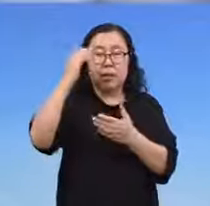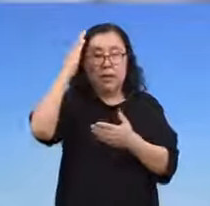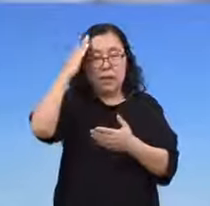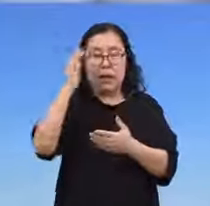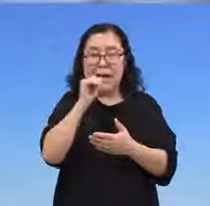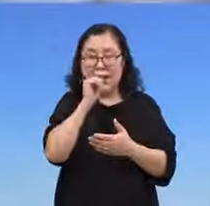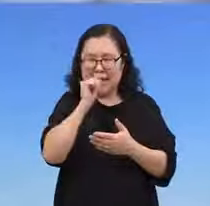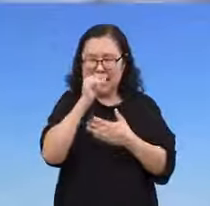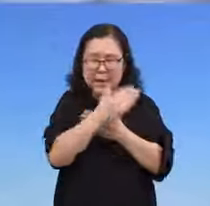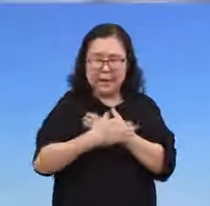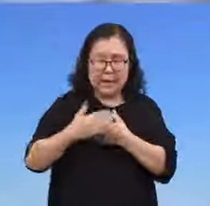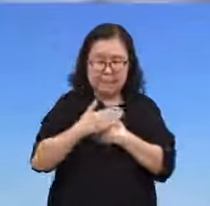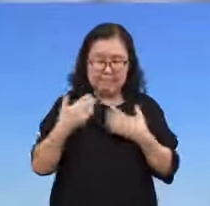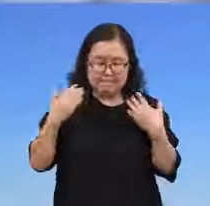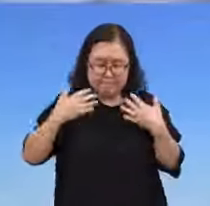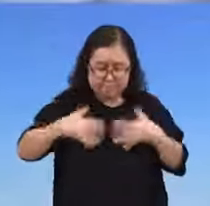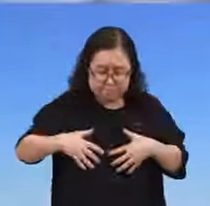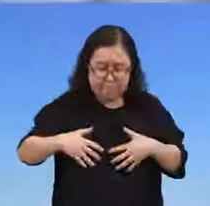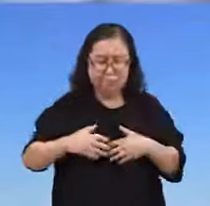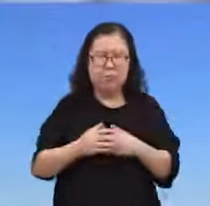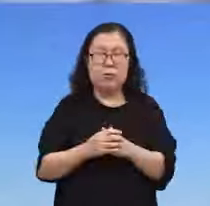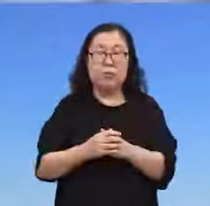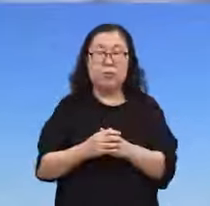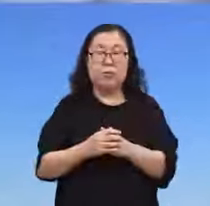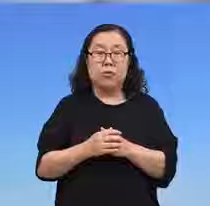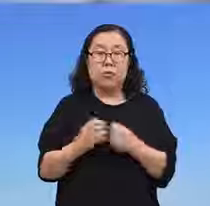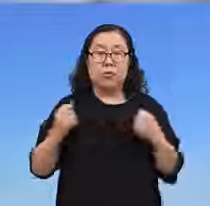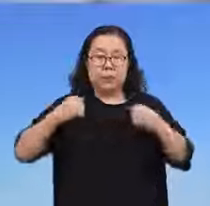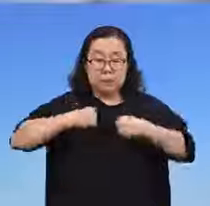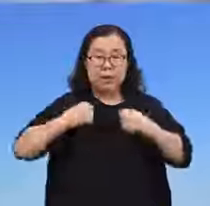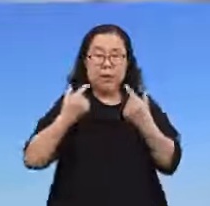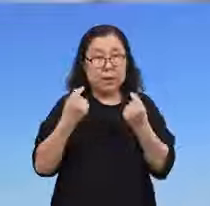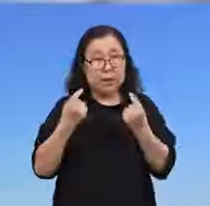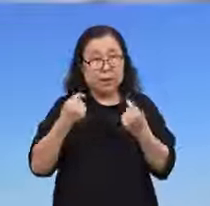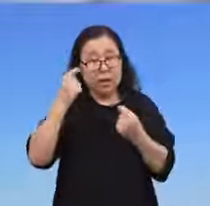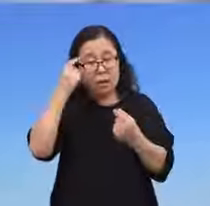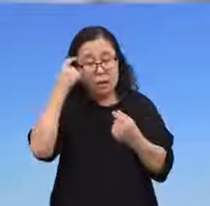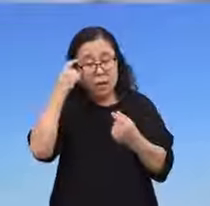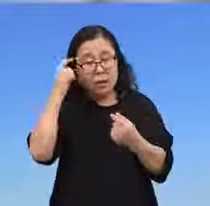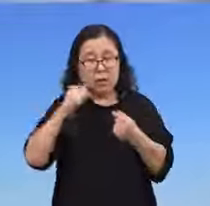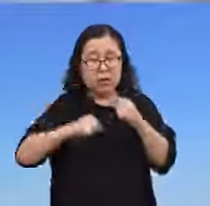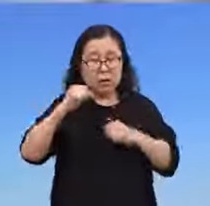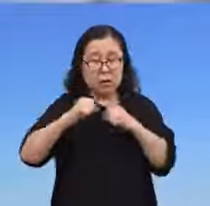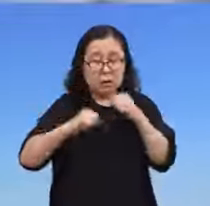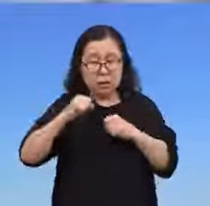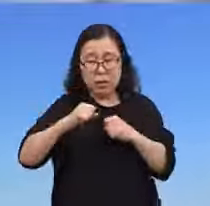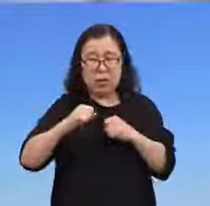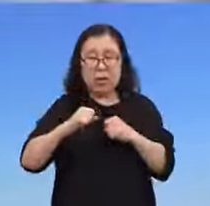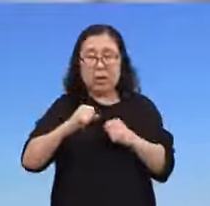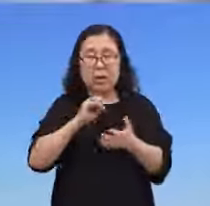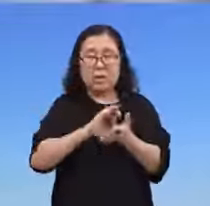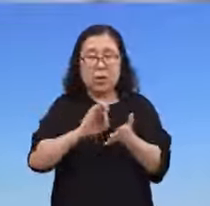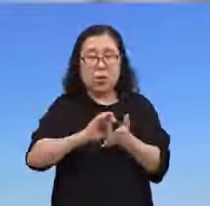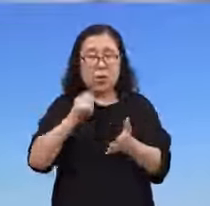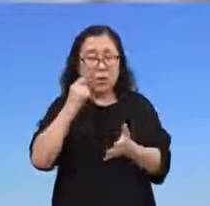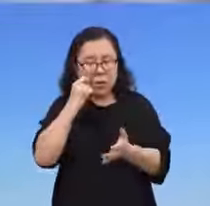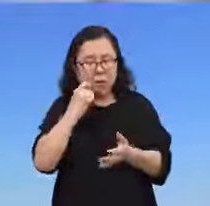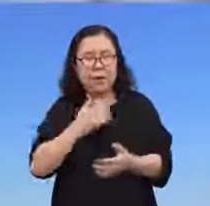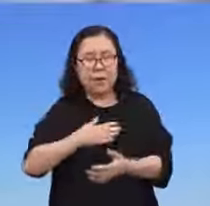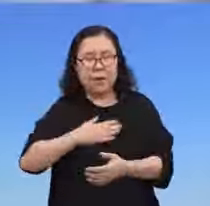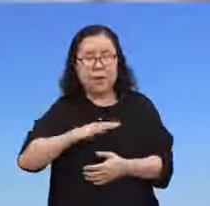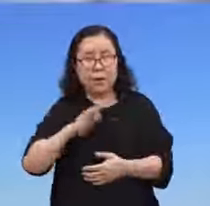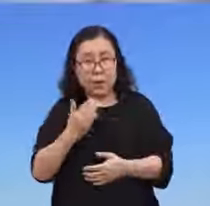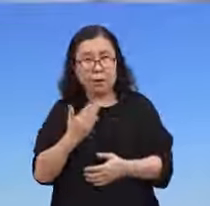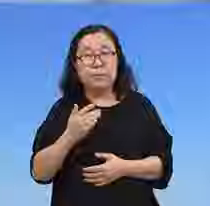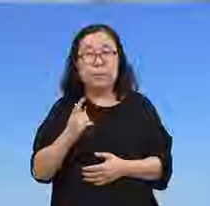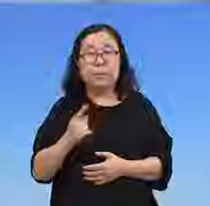다 갖춘 것 같은데 이것이 왜 작동이 안 되는지를 오늘 알게 됐습니다. 이 하나님의 6가지 전신갑주는